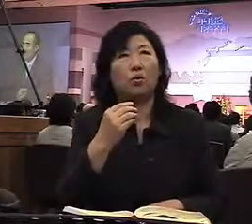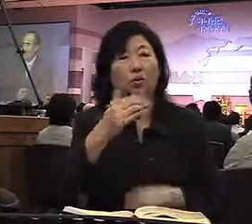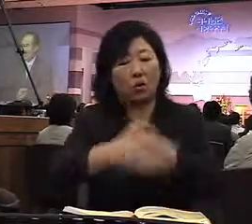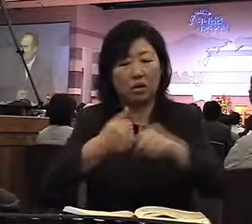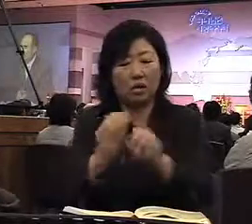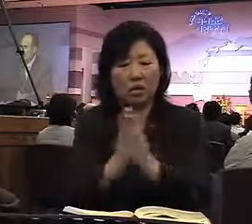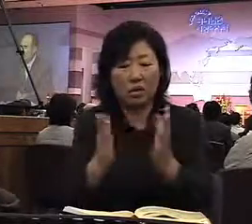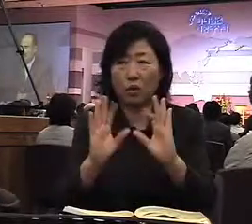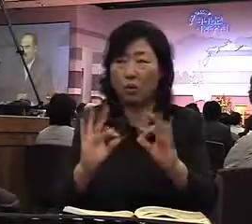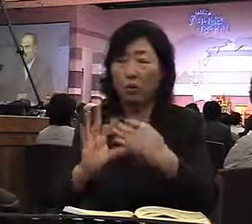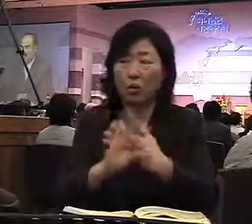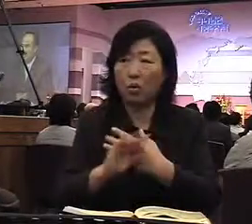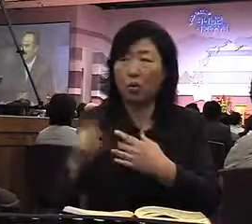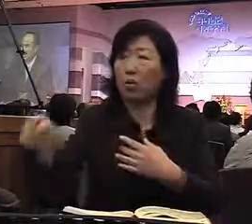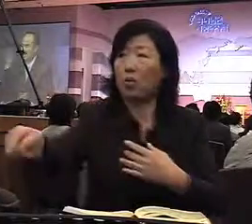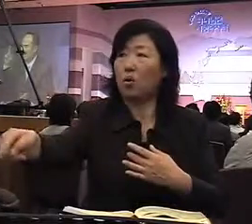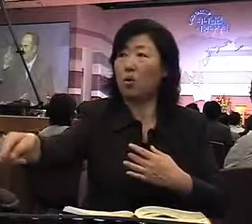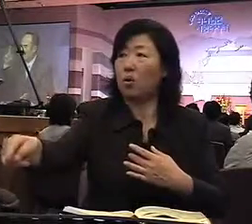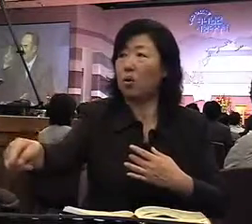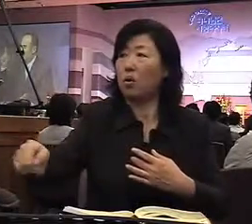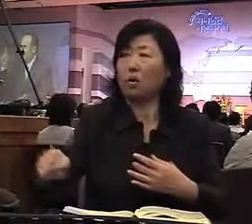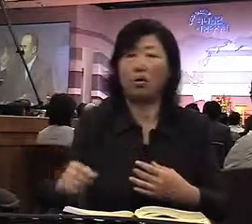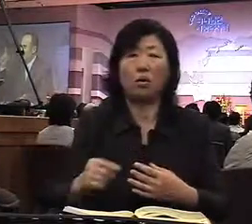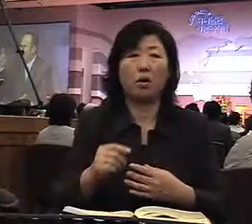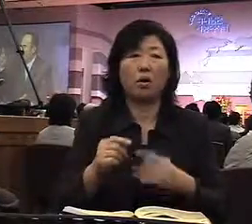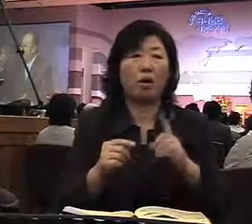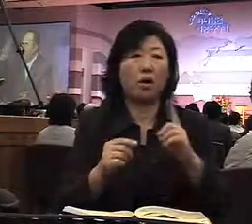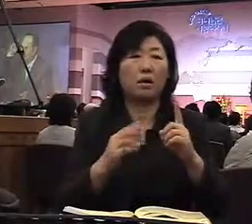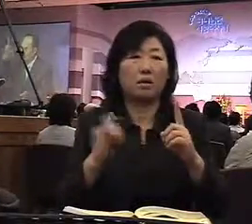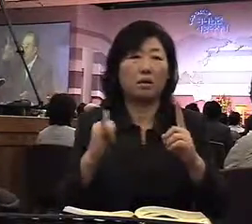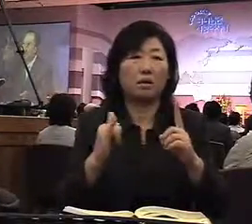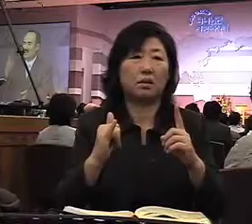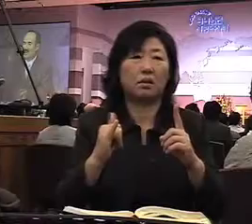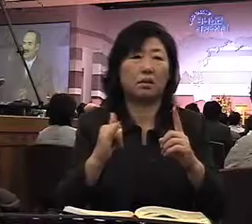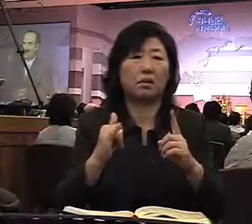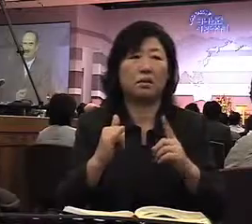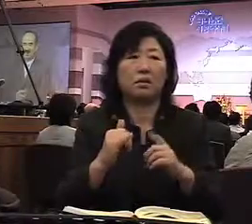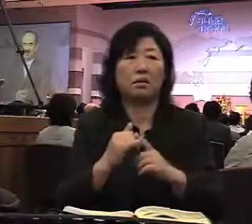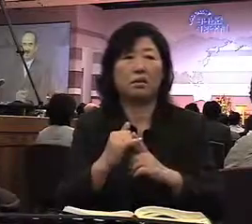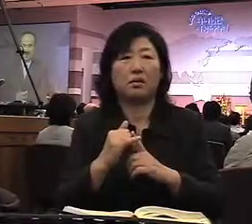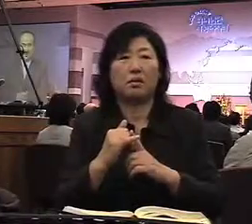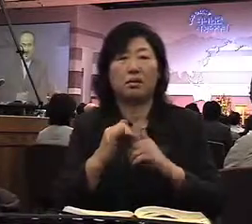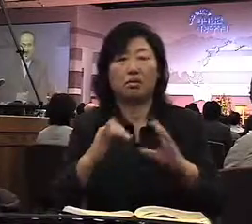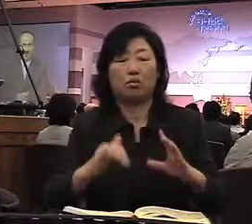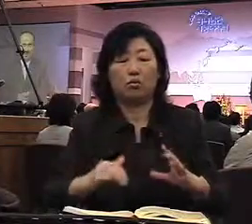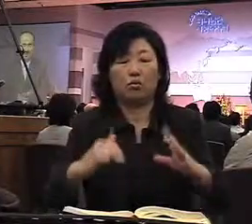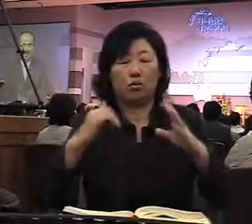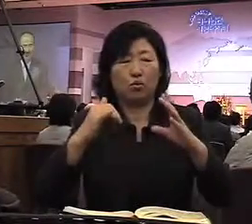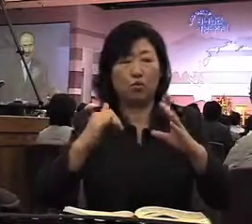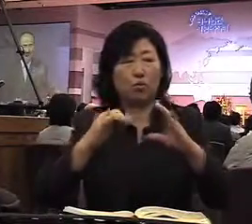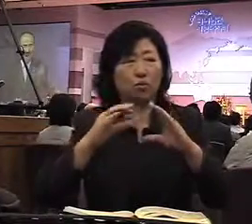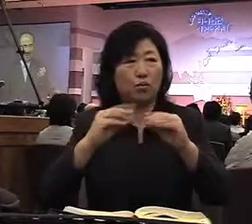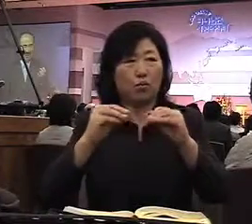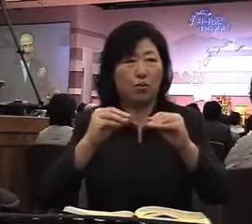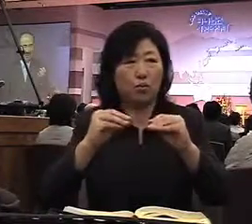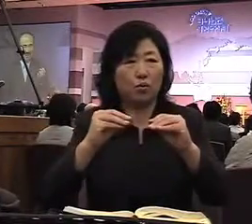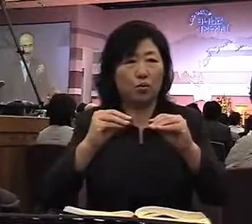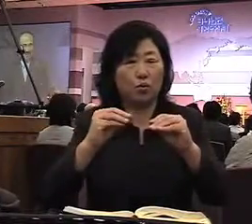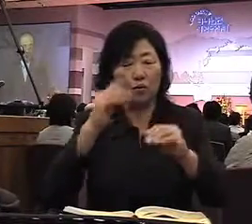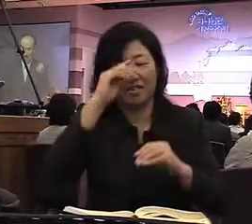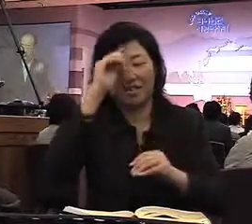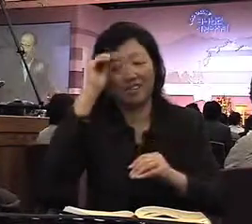기도는 우주를 멈추게 한 일이 있어요. 그것도 한 사람의 기도가 우주를 멈추게 했어요. 이것을 신학적 용어로